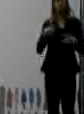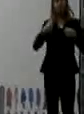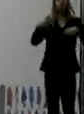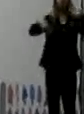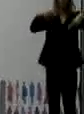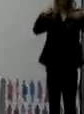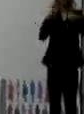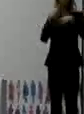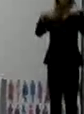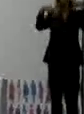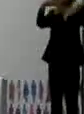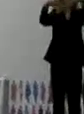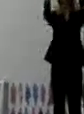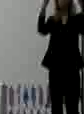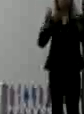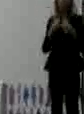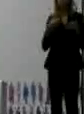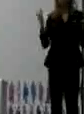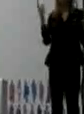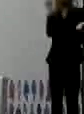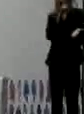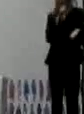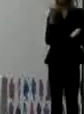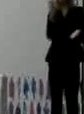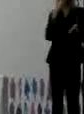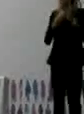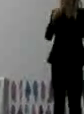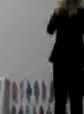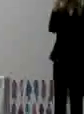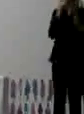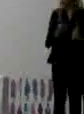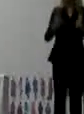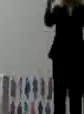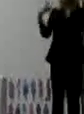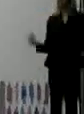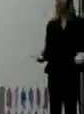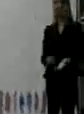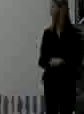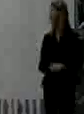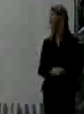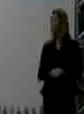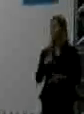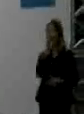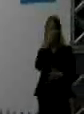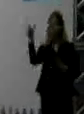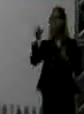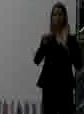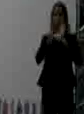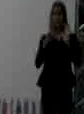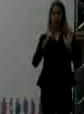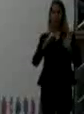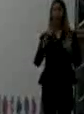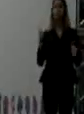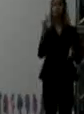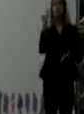públicas que a cidade já superou e que precisa garantir a sua continuidade. Outro aspecto que eu queria levantar é